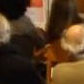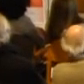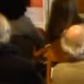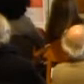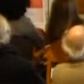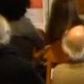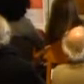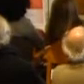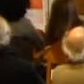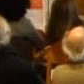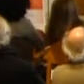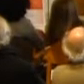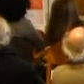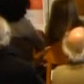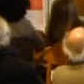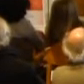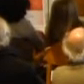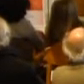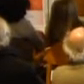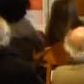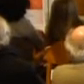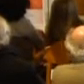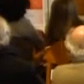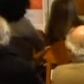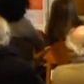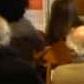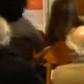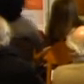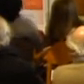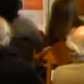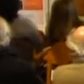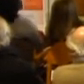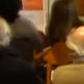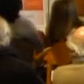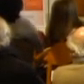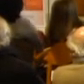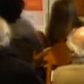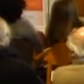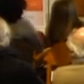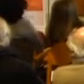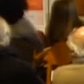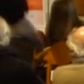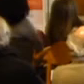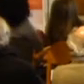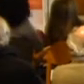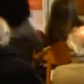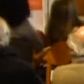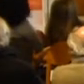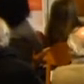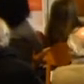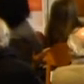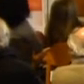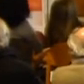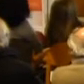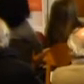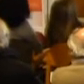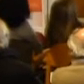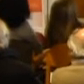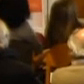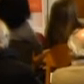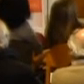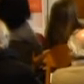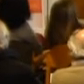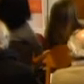universidad pública es el acceso al conocimiento de manera irrestricta, abierta y pública. Así que bueno, somos garantes de